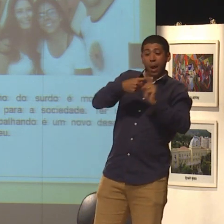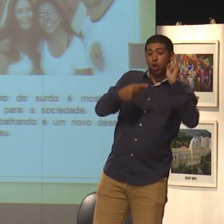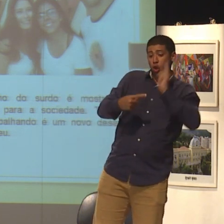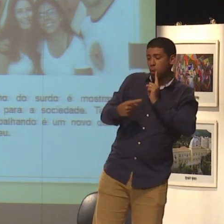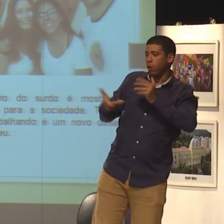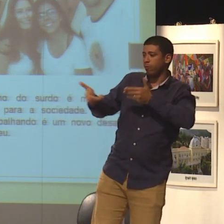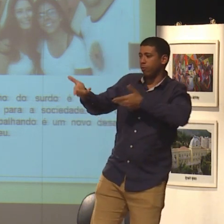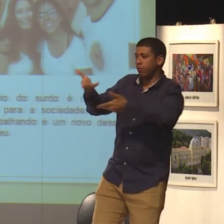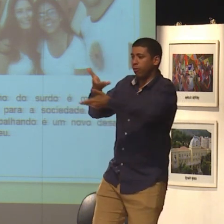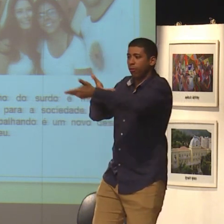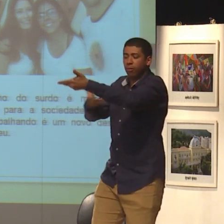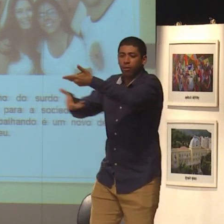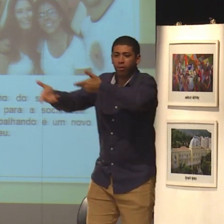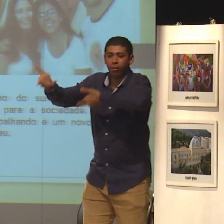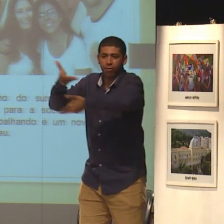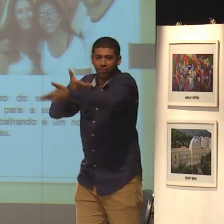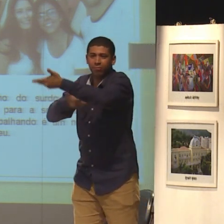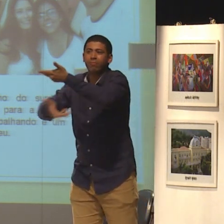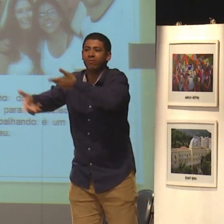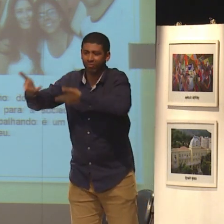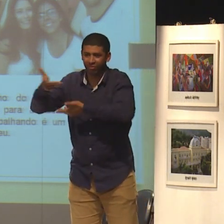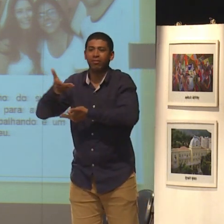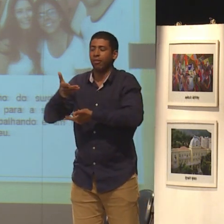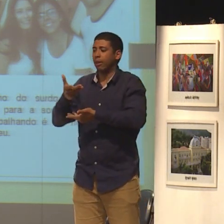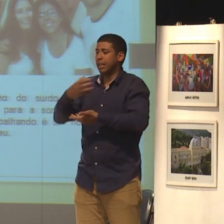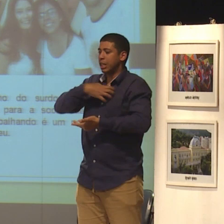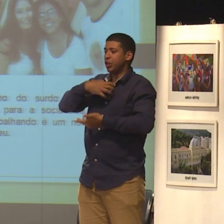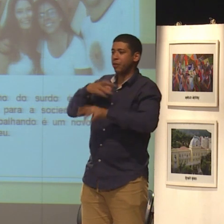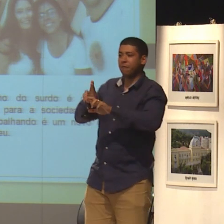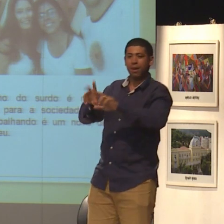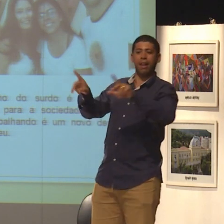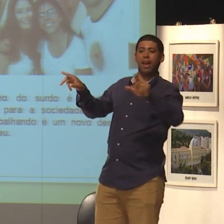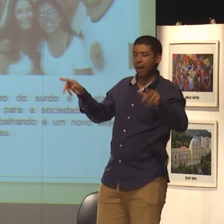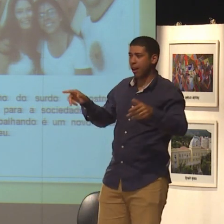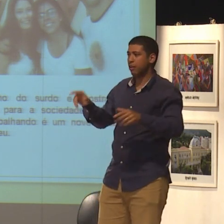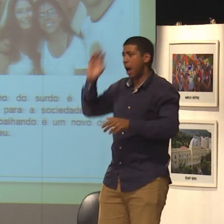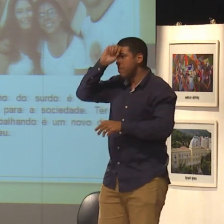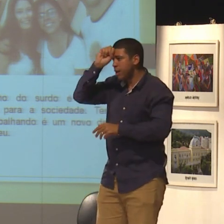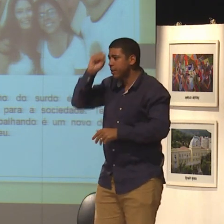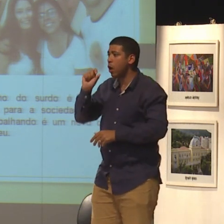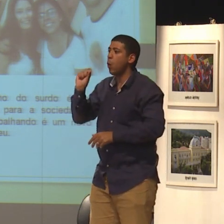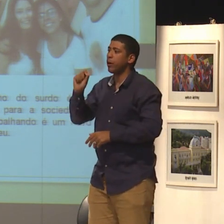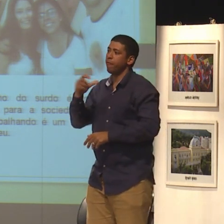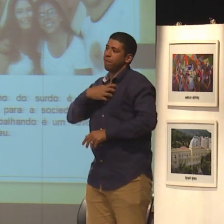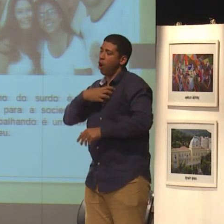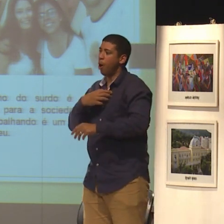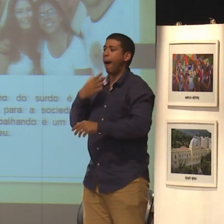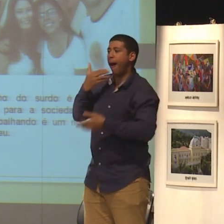a pessoa assimilar bastante, sendo surdo e sabendo trocar essas informações. É um sentido diferente,